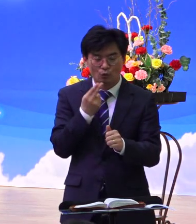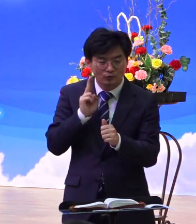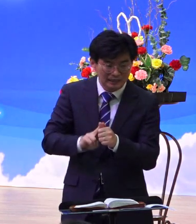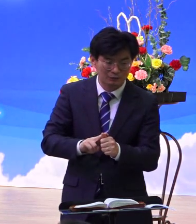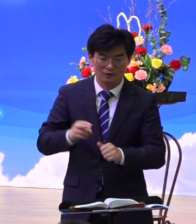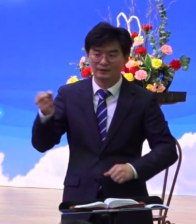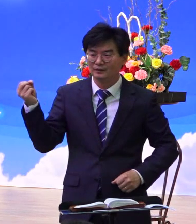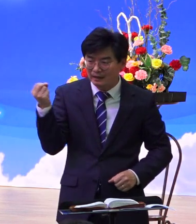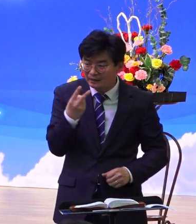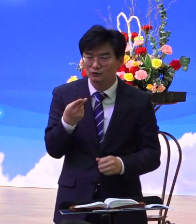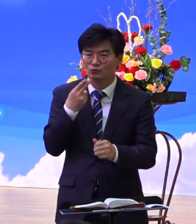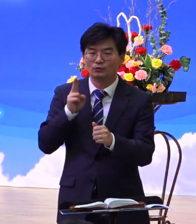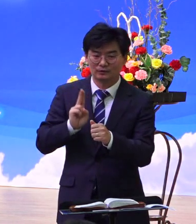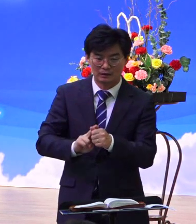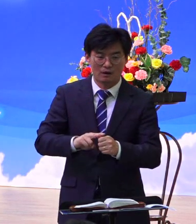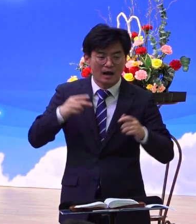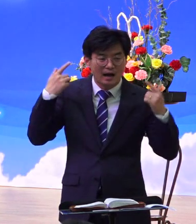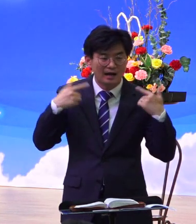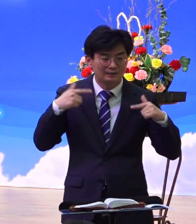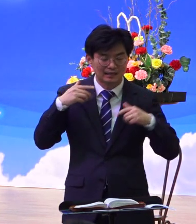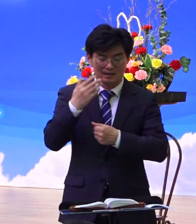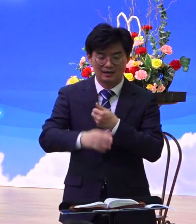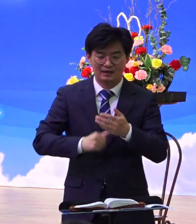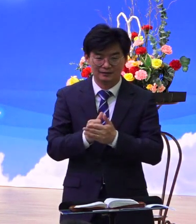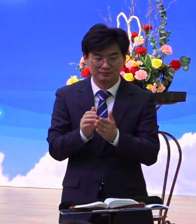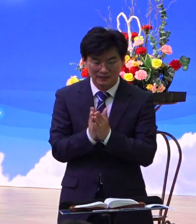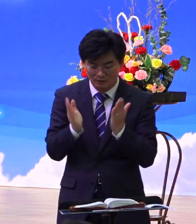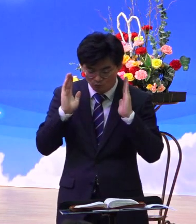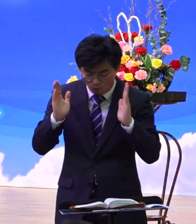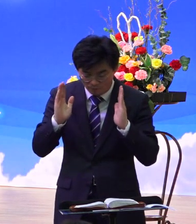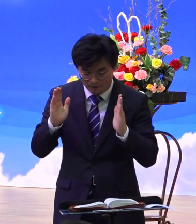손에는 항상 성경이 들려 있었습니다.